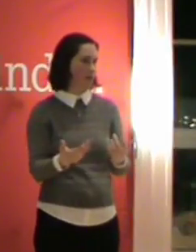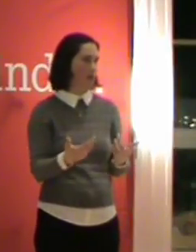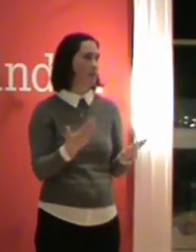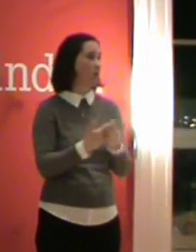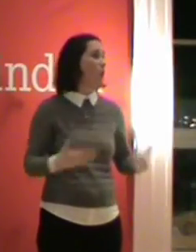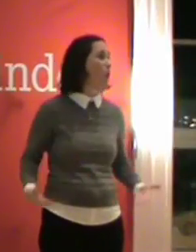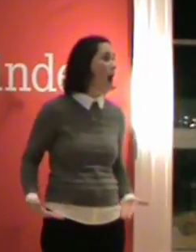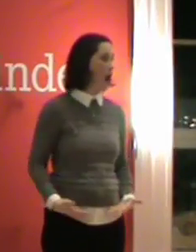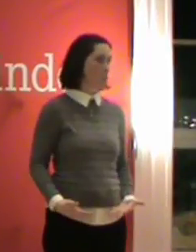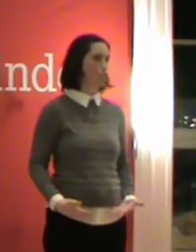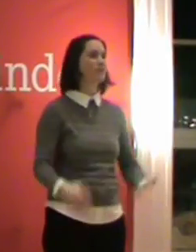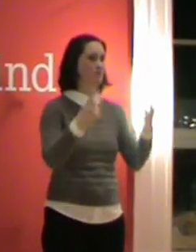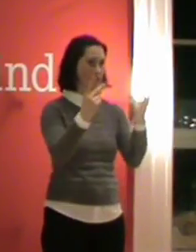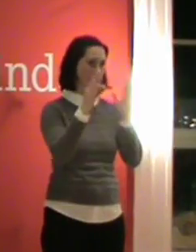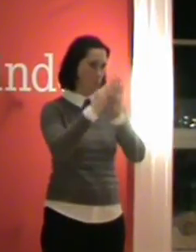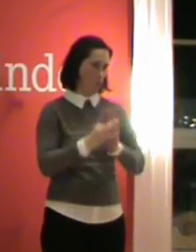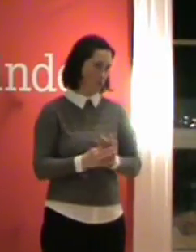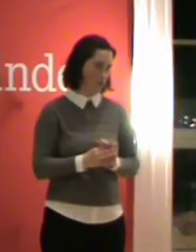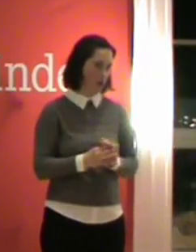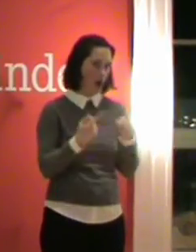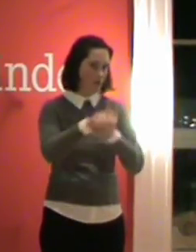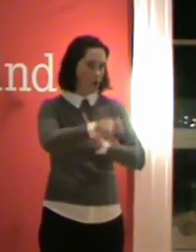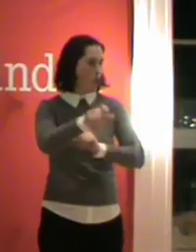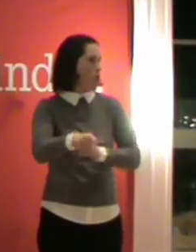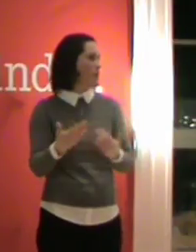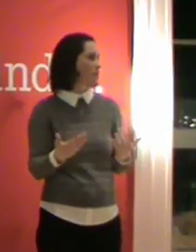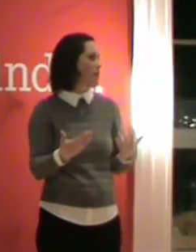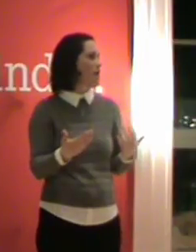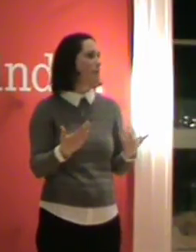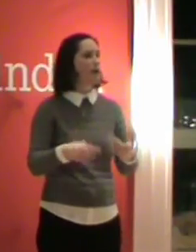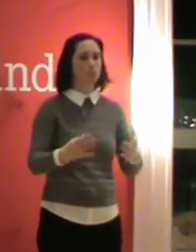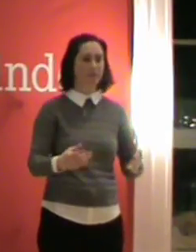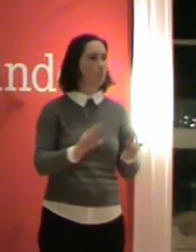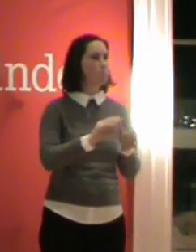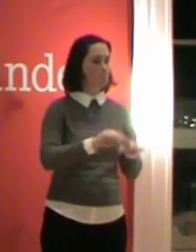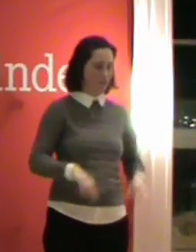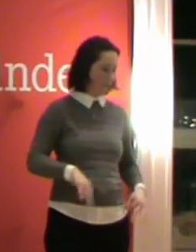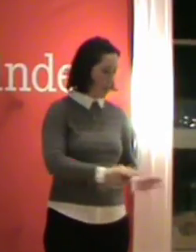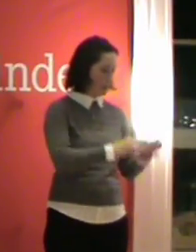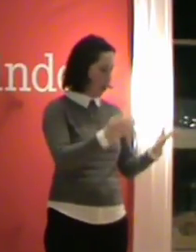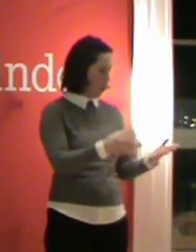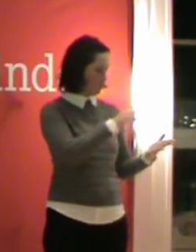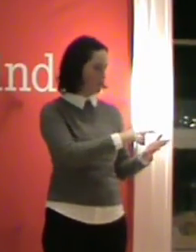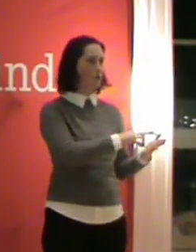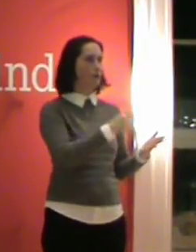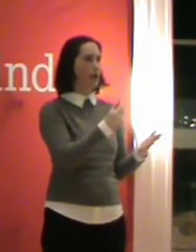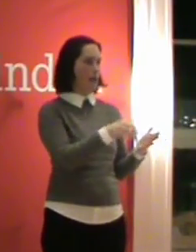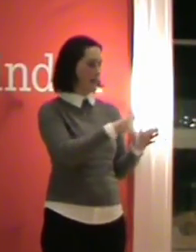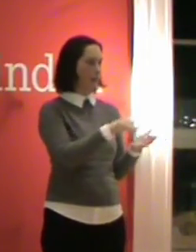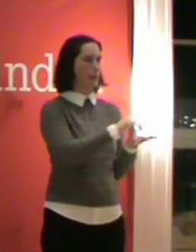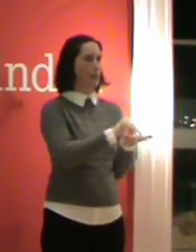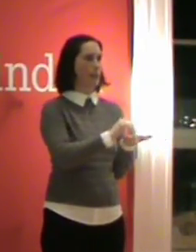der Öffentlichkeit kaum beachtet wird, die sind ja nicht nur, dass sie wenig Geld im Portemonnaie haben, die Armen, sie sind